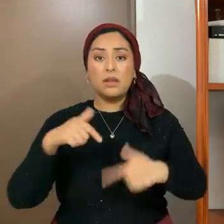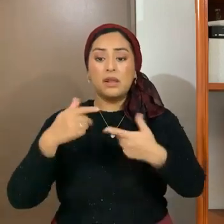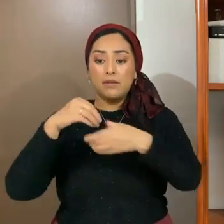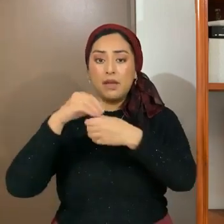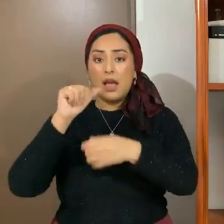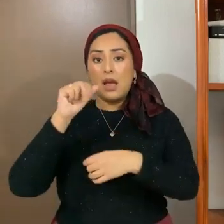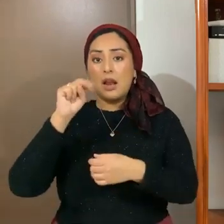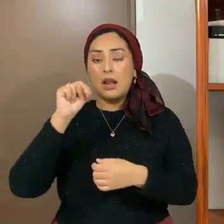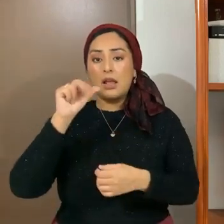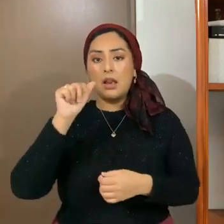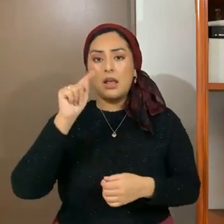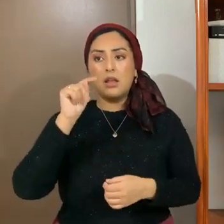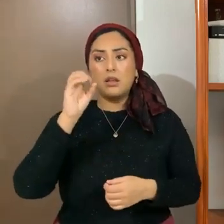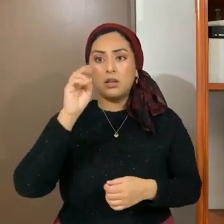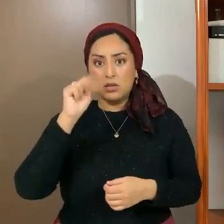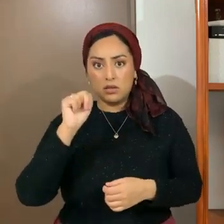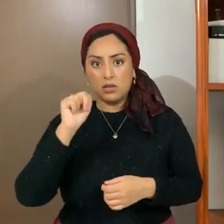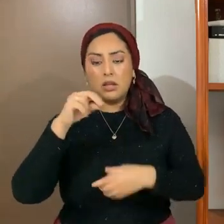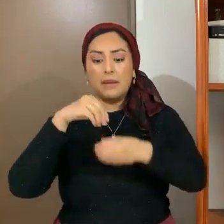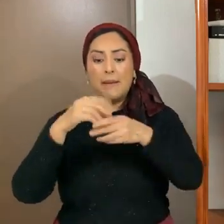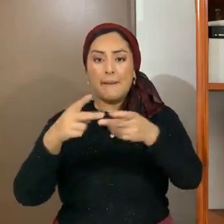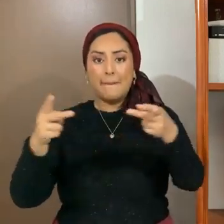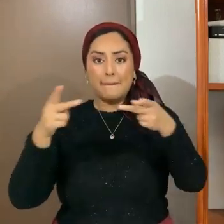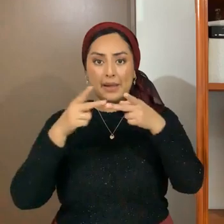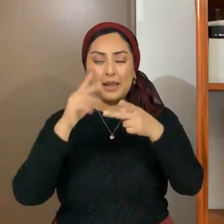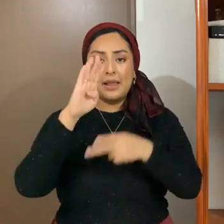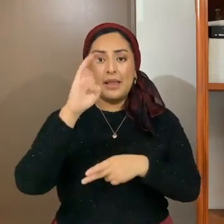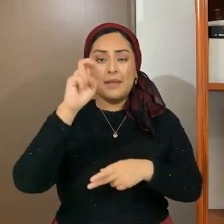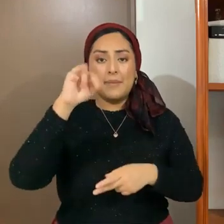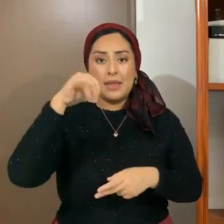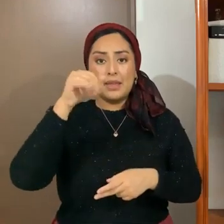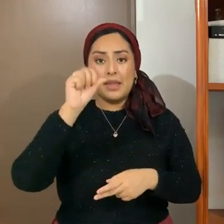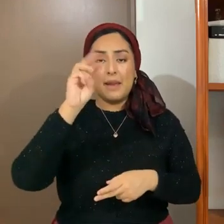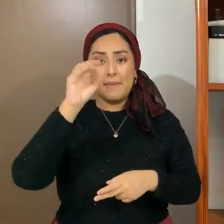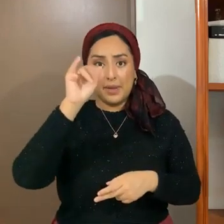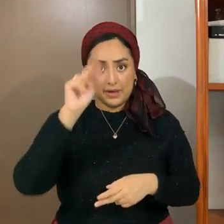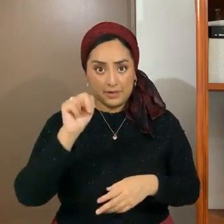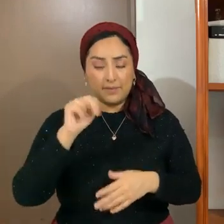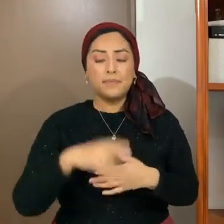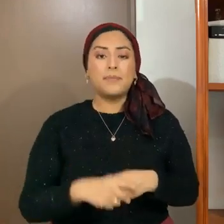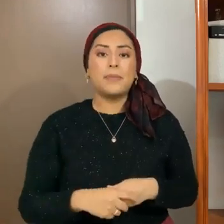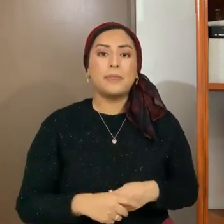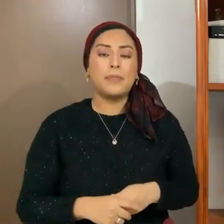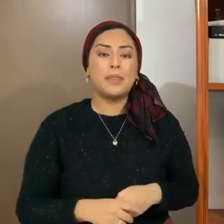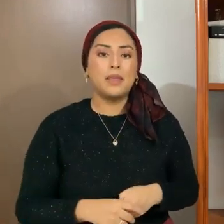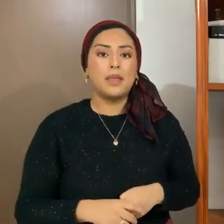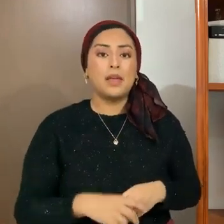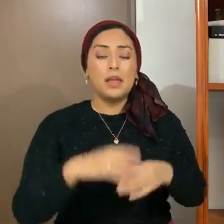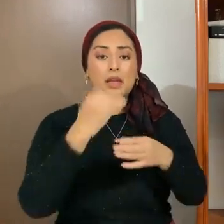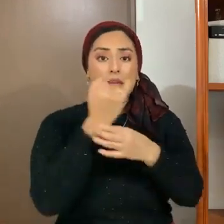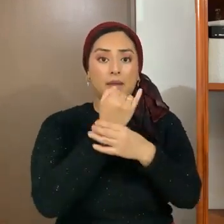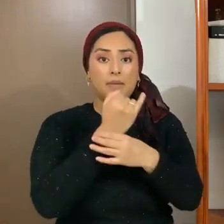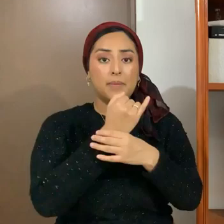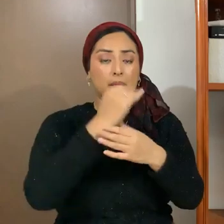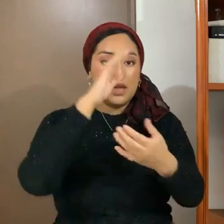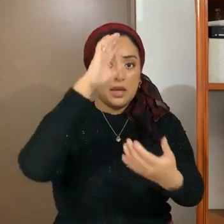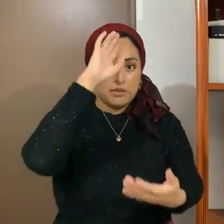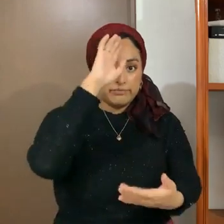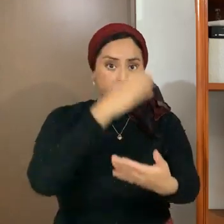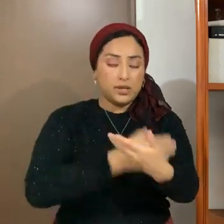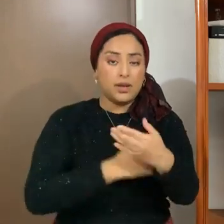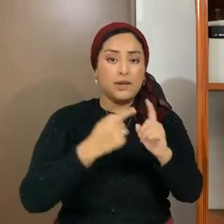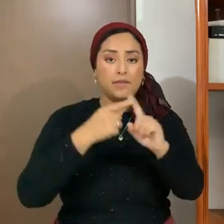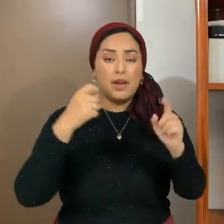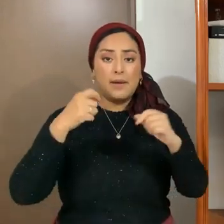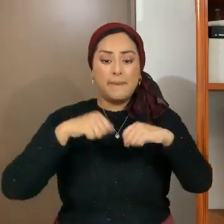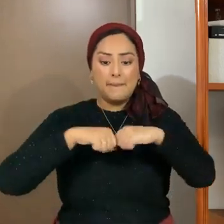en tierra de Benjamín. Entonces Jeremías era hijo de Hilcías de los Coanim, era de los